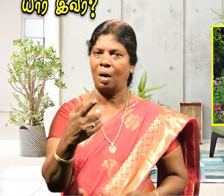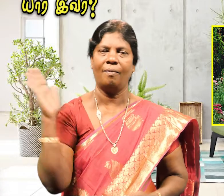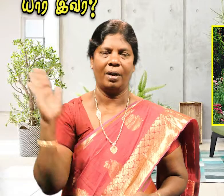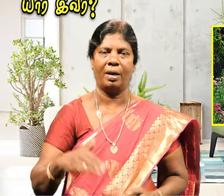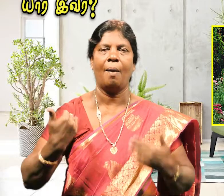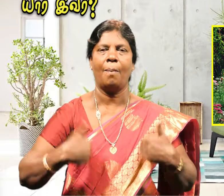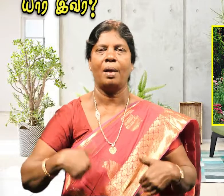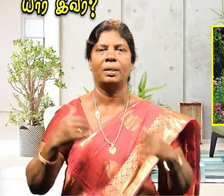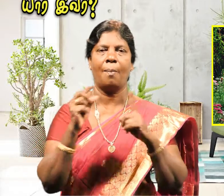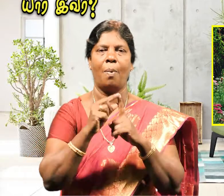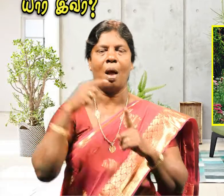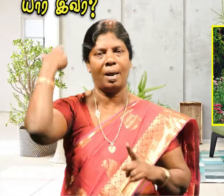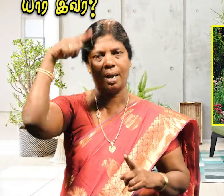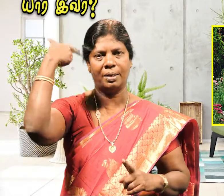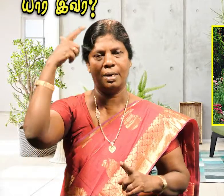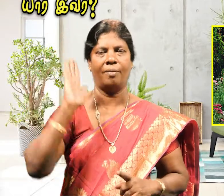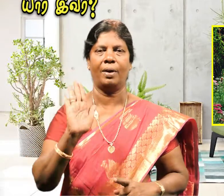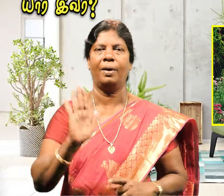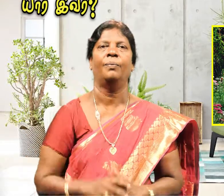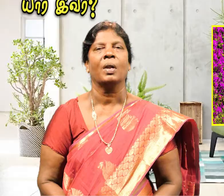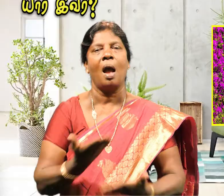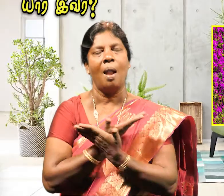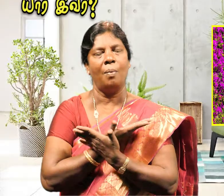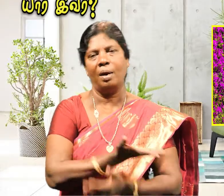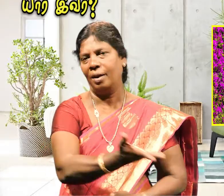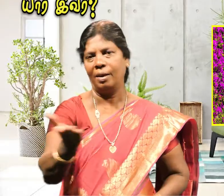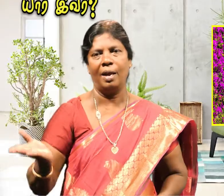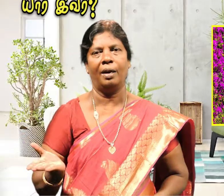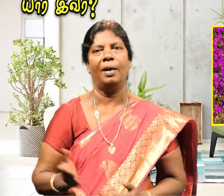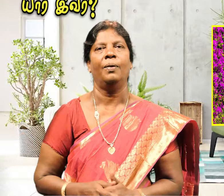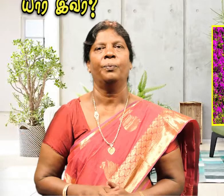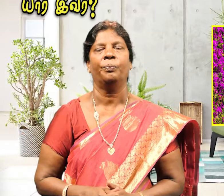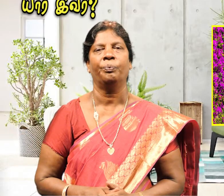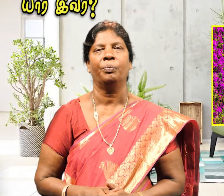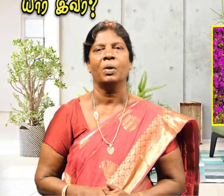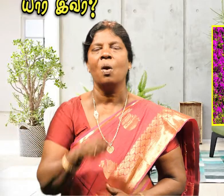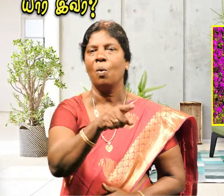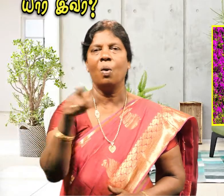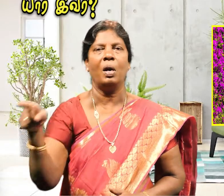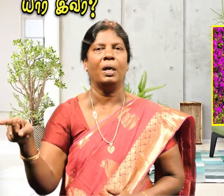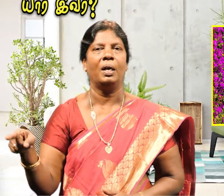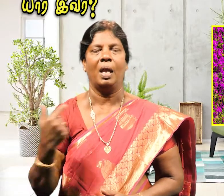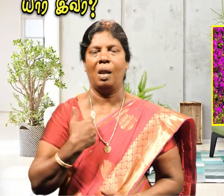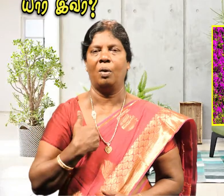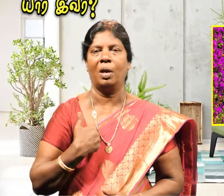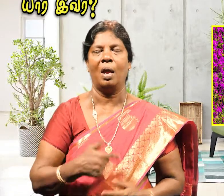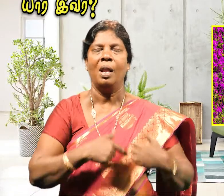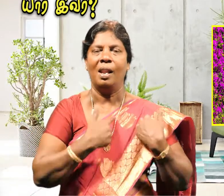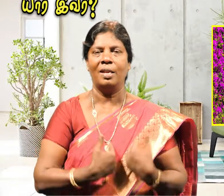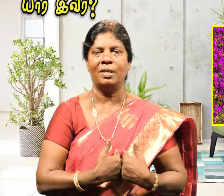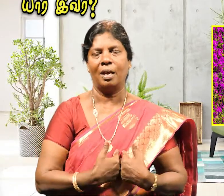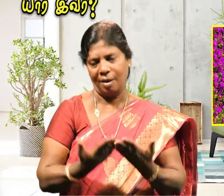விளக்க வருகிறார் பாஸ்டர் பால்ராஜ் அவர்கள். அன்பார்ந்த நேயர்களே, உங்களுக்கு